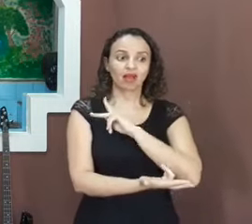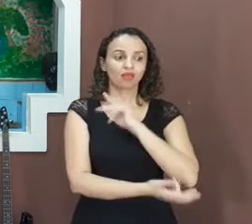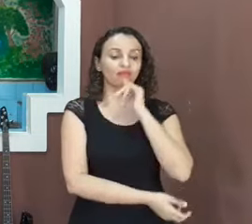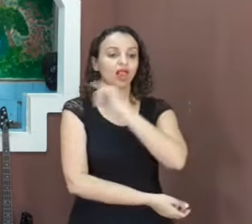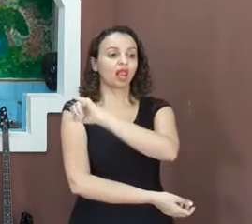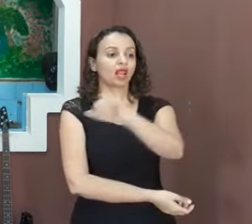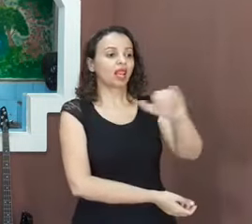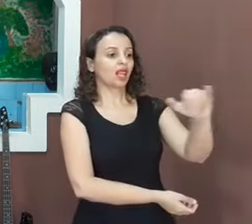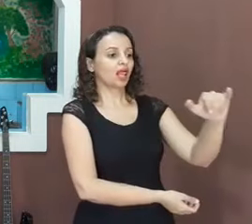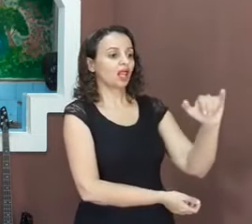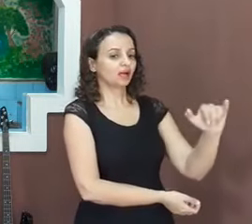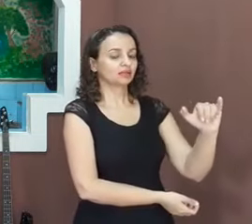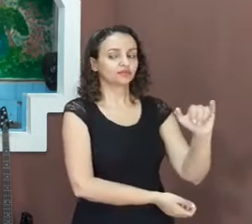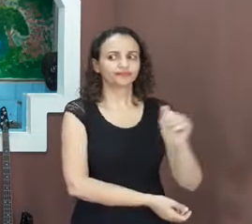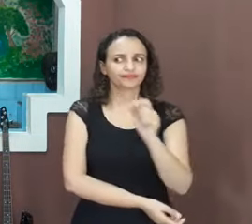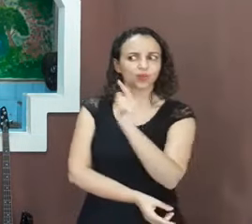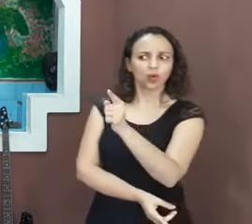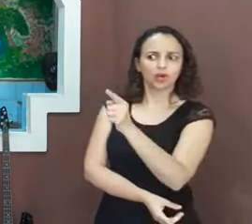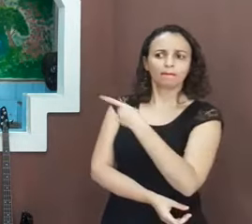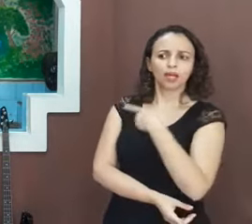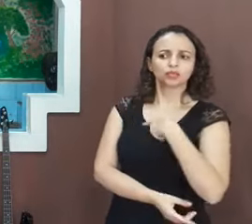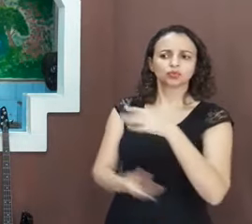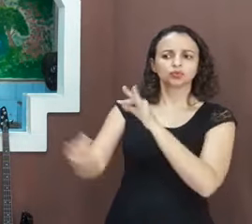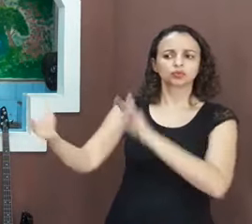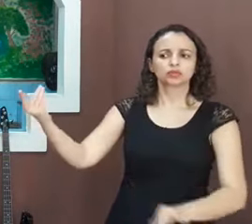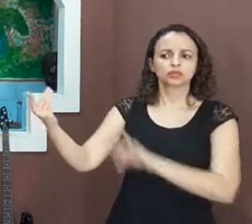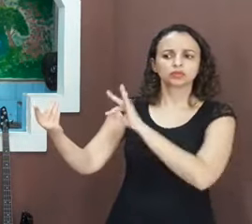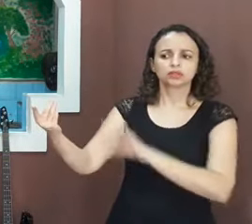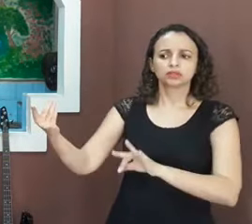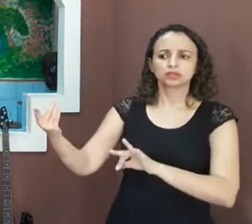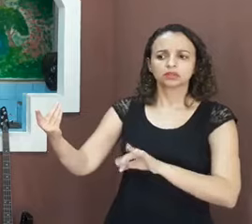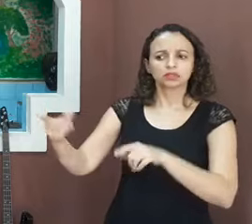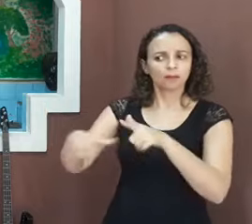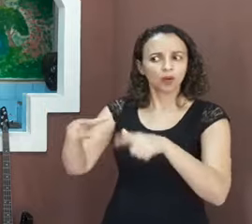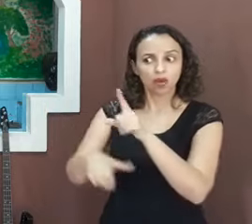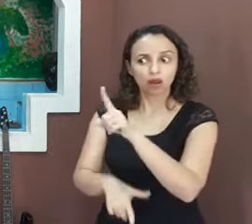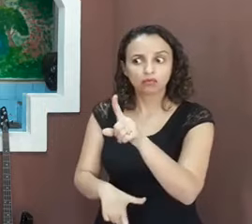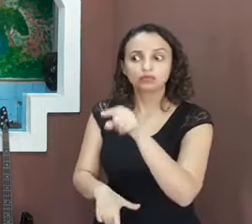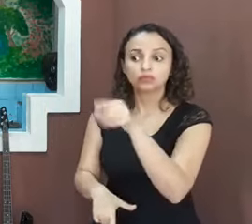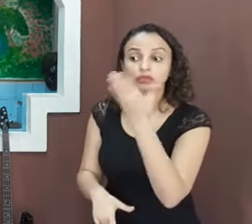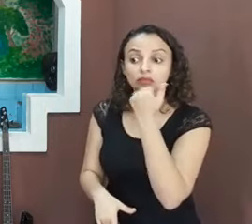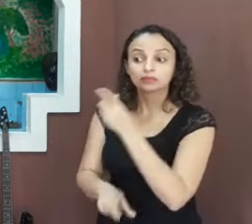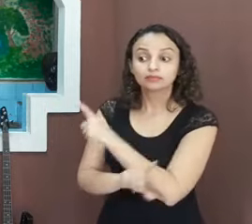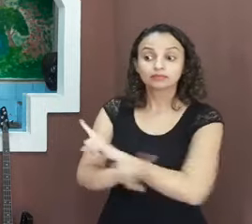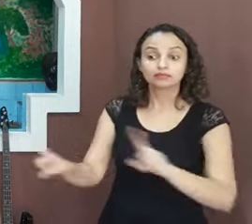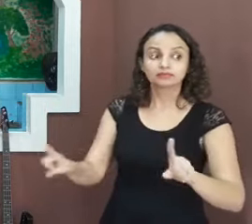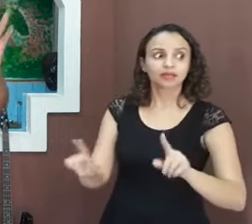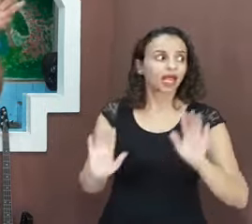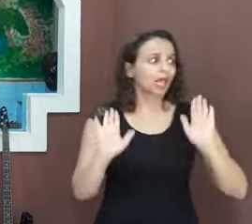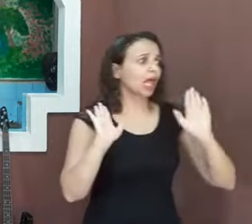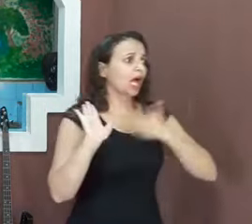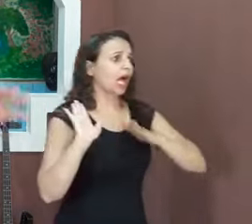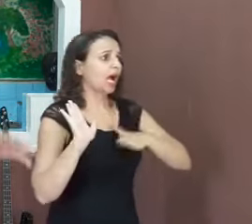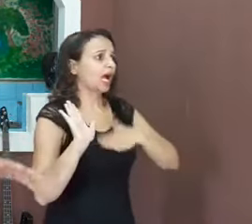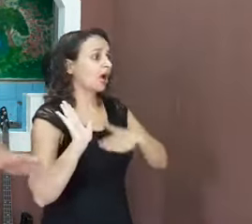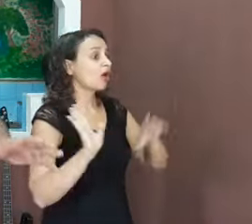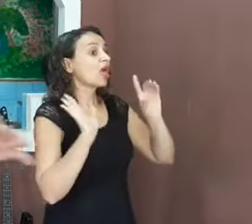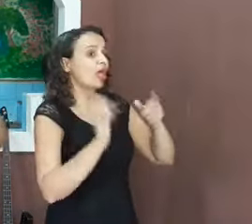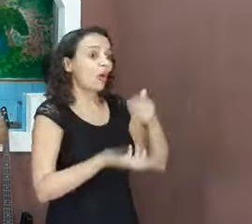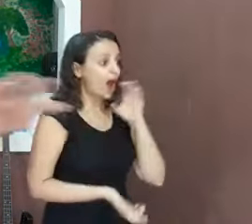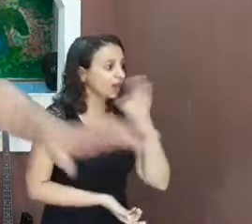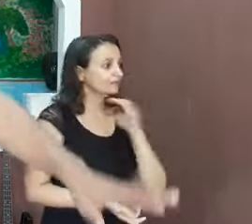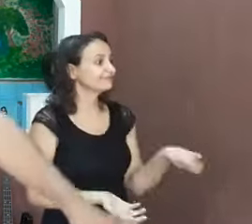Ah, pastor Aguinaldo não trabalhou. Tira a bandeja de comida para mim. O que você acha que eu vou fazer? Fala, Paulo, espera aí, está inchado o